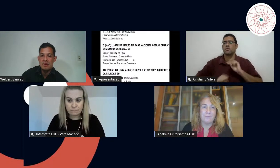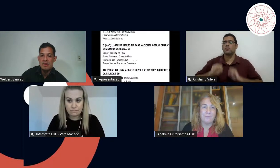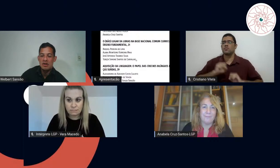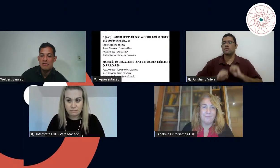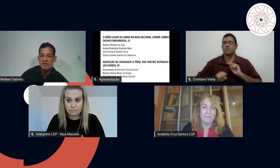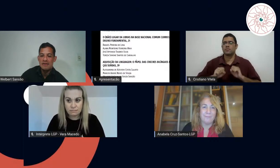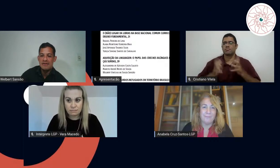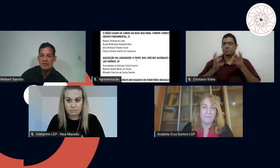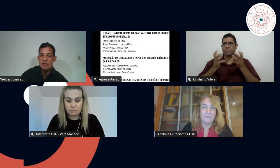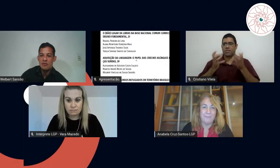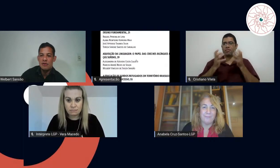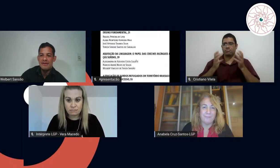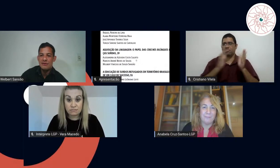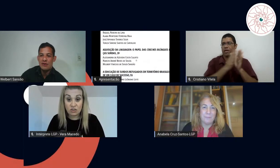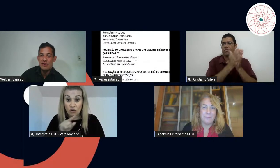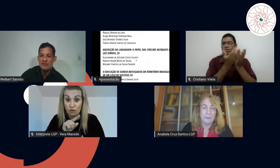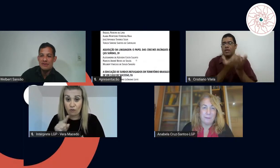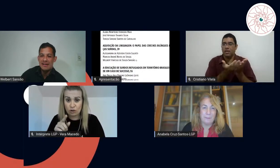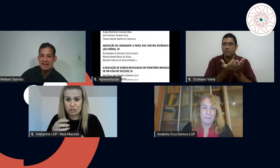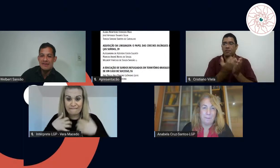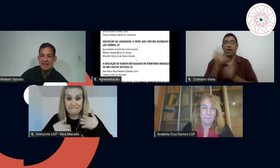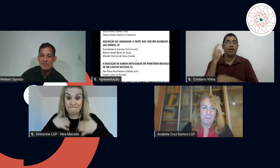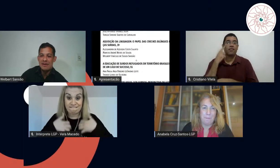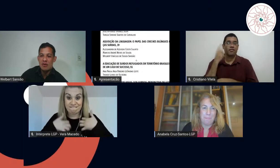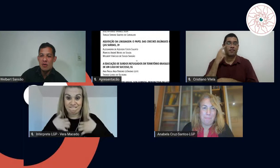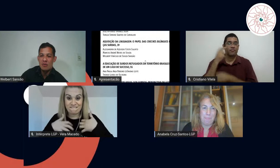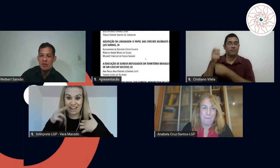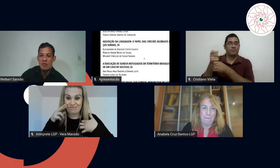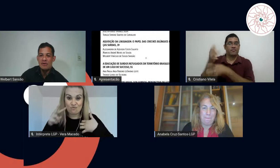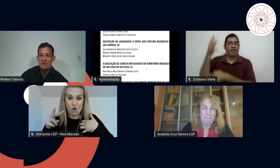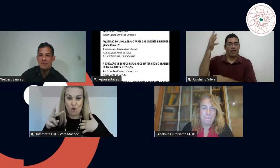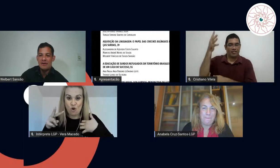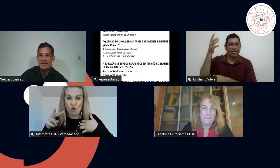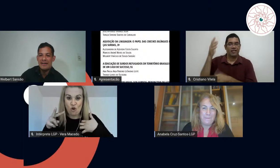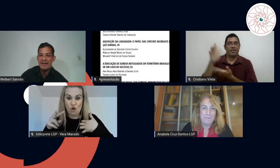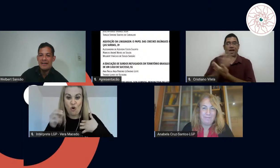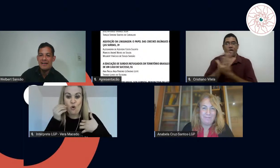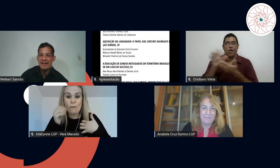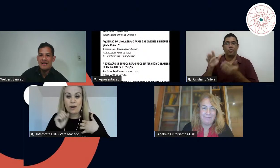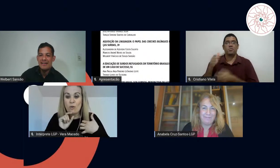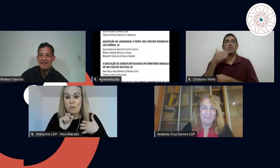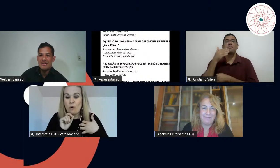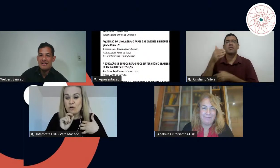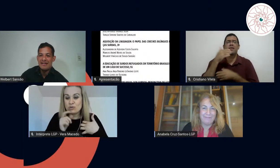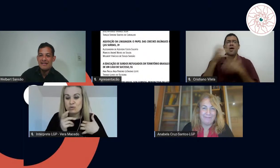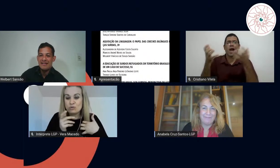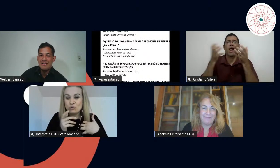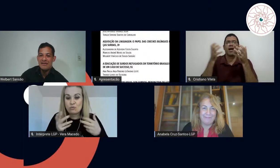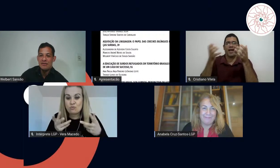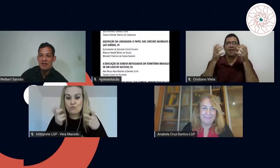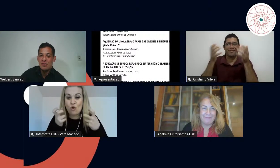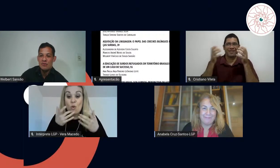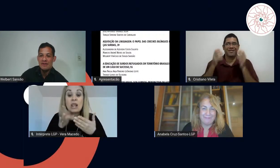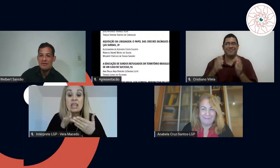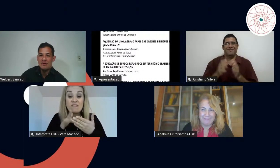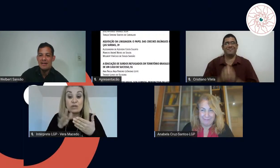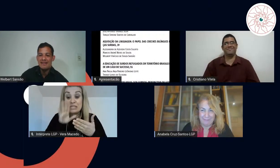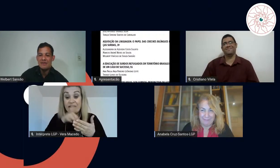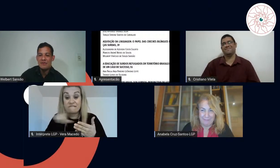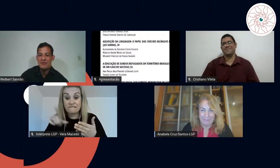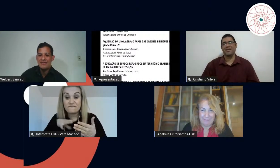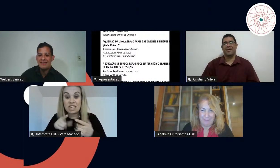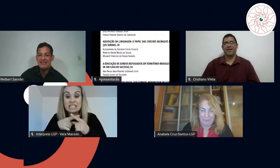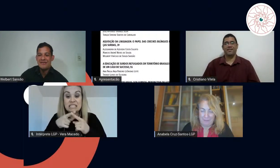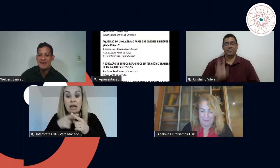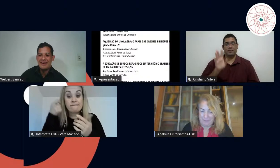OK? Talvez vocês estão ansiosos querendo saber como que eu posso eh adquirir esse livro, né? Alguns aí